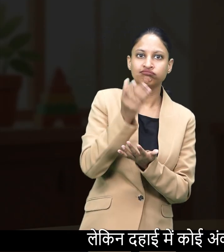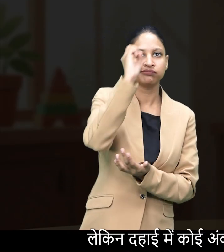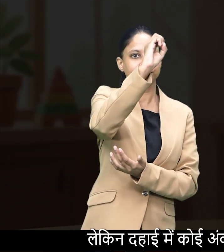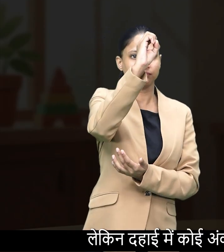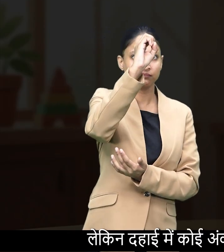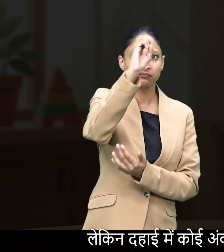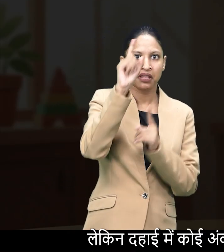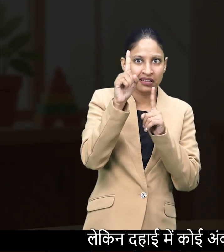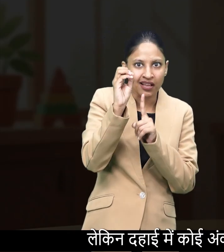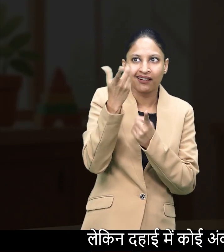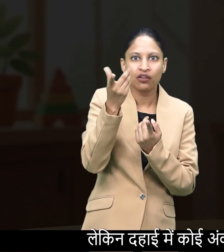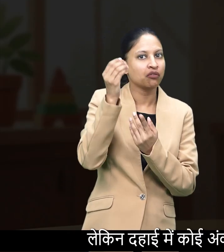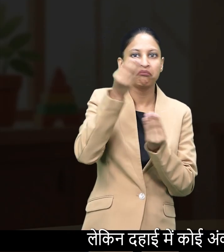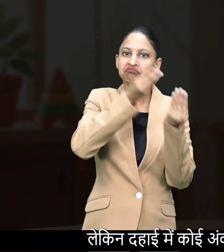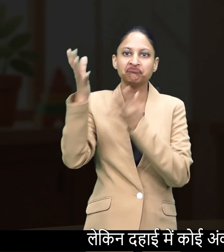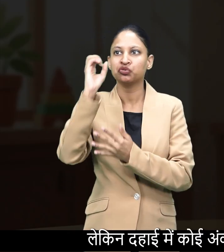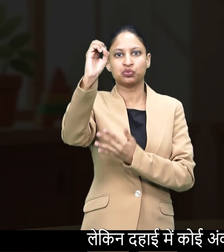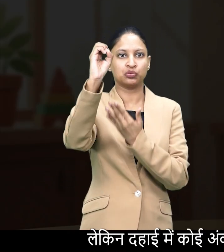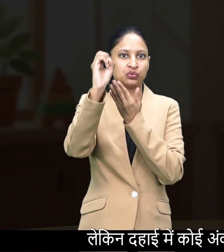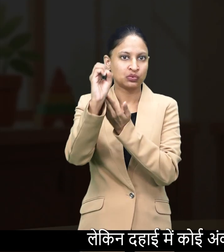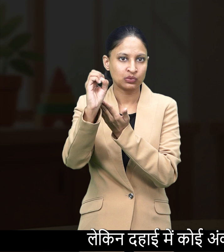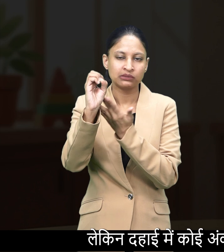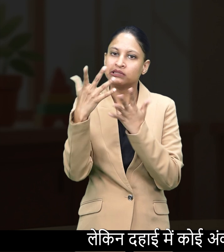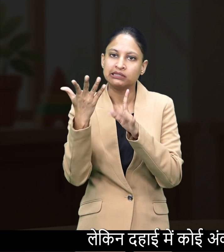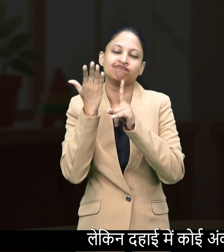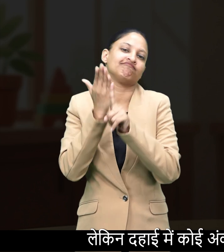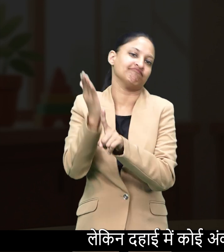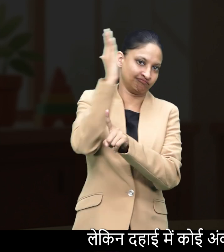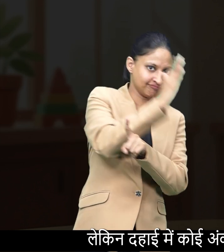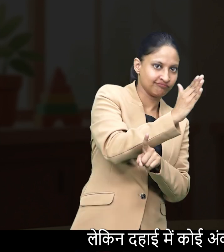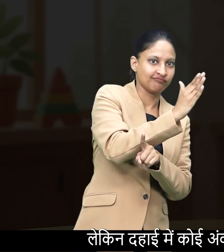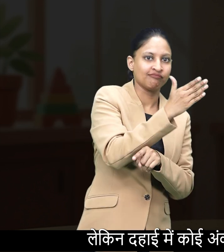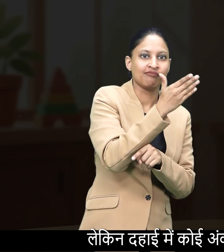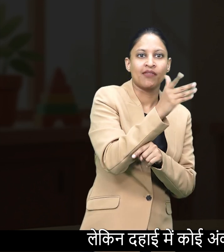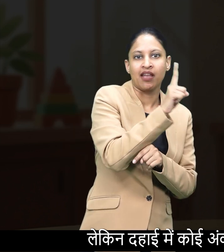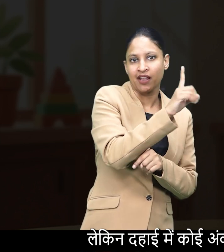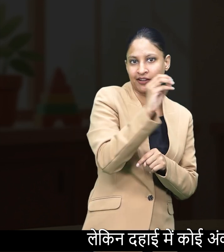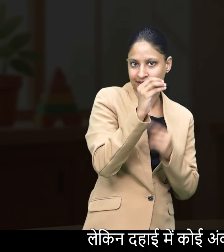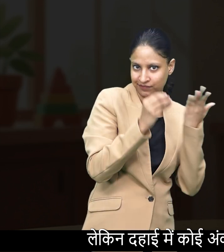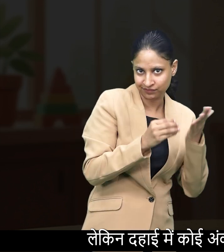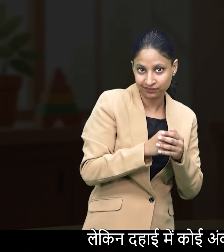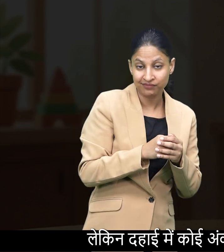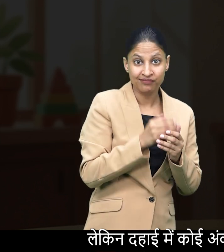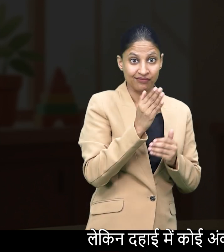लेकिन दहाई में कोई अंक नहीं है इसलिए पहले हम सैकड़ों से उधार लेते हैं।